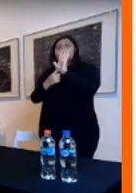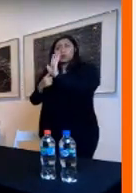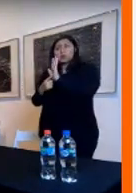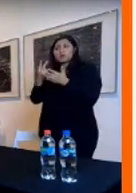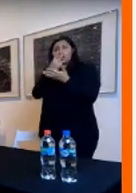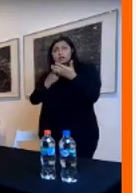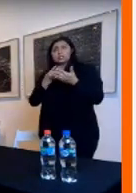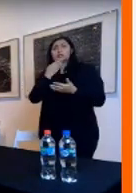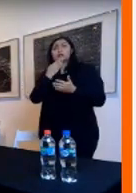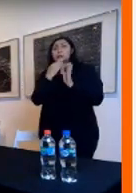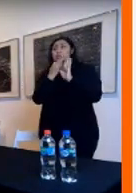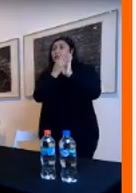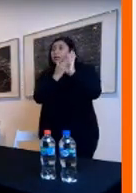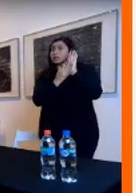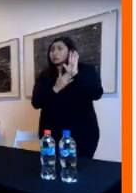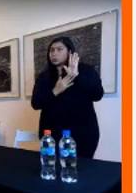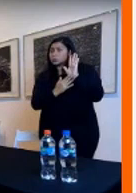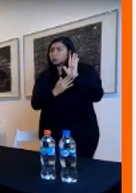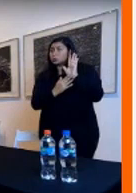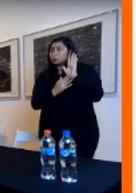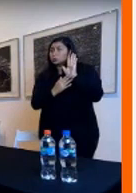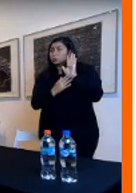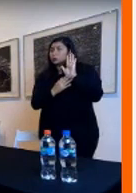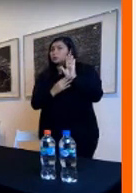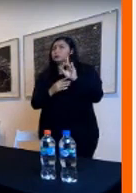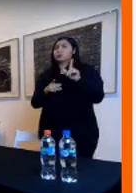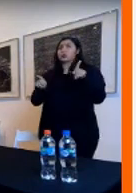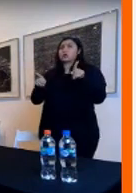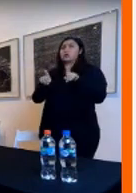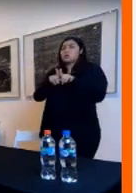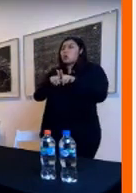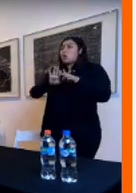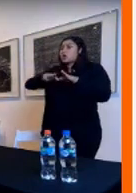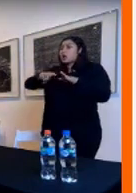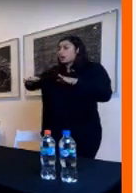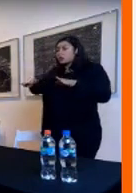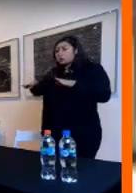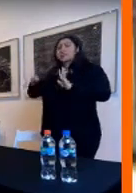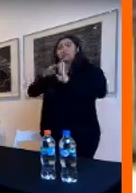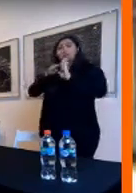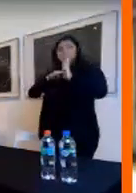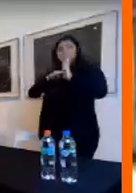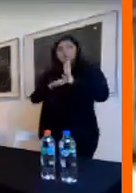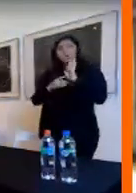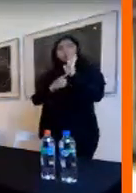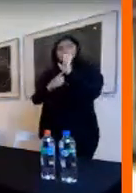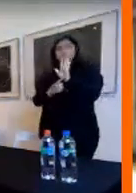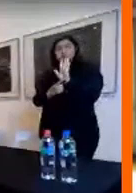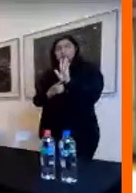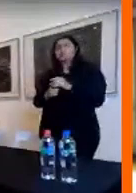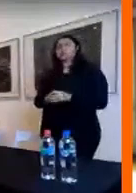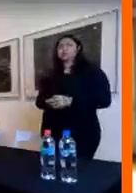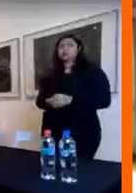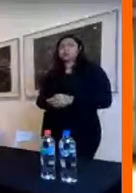una descripción, podríamos decirlo, cartográfica de los contenidos de la obra. Aquí se ve el